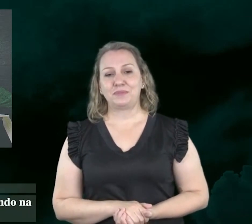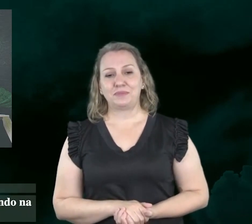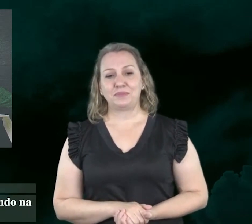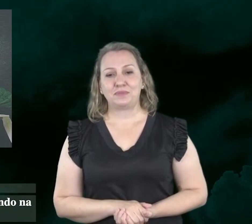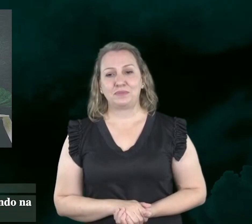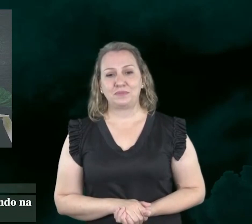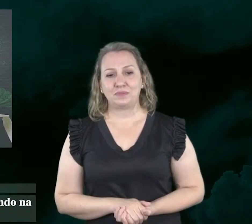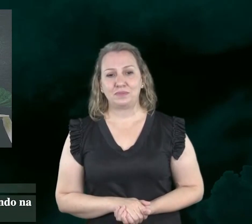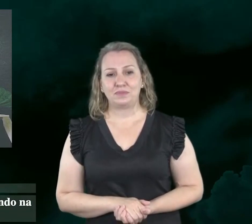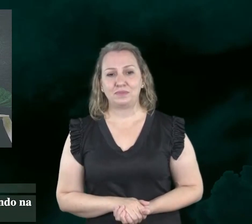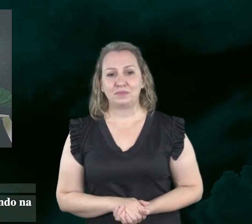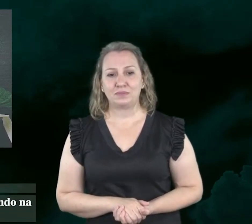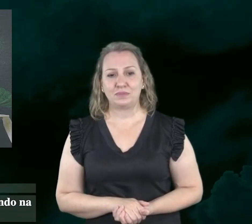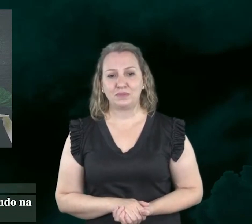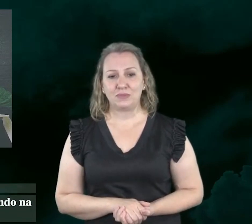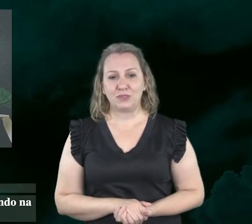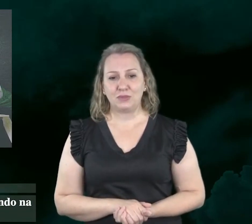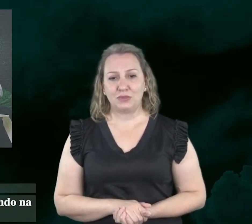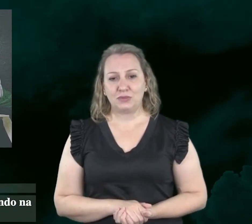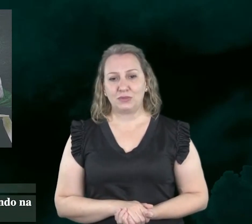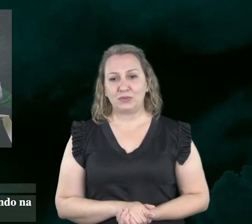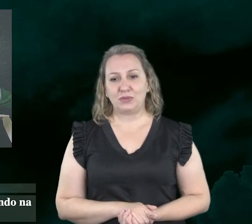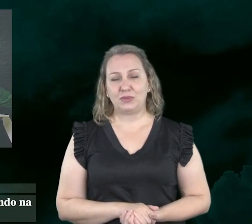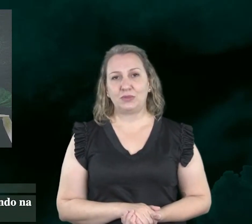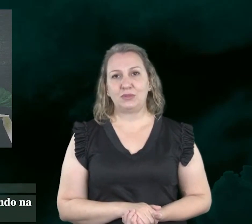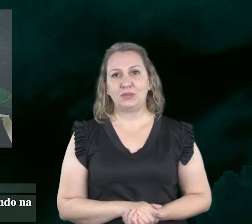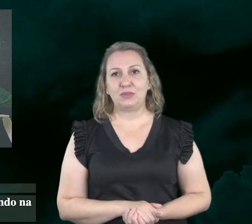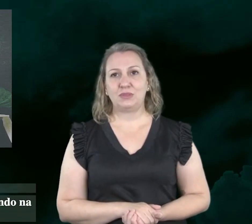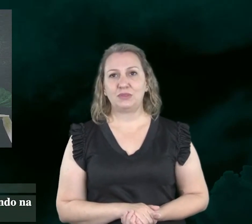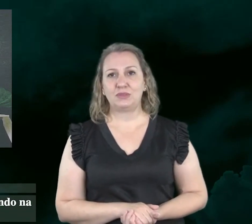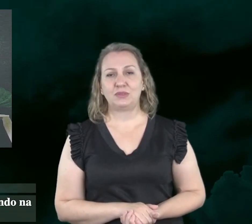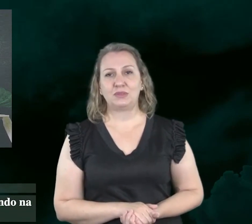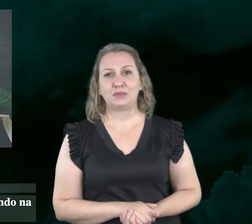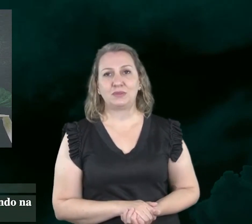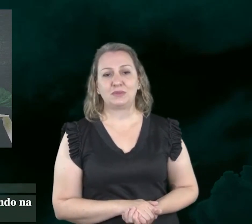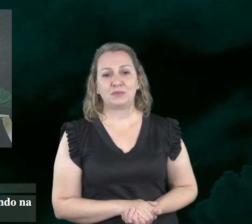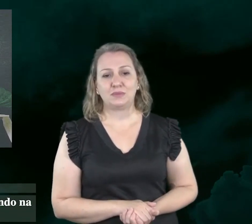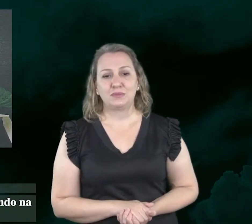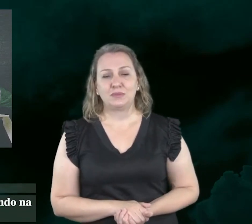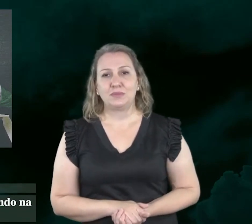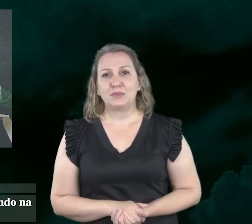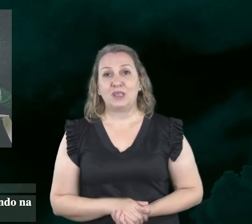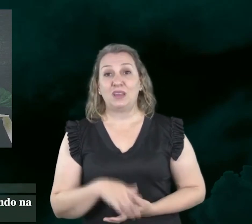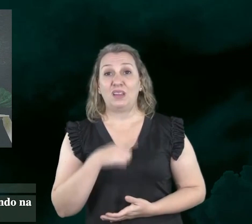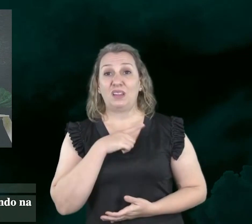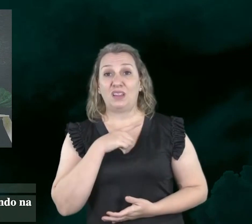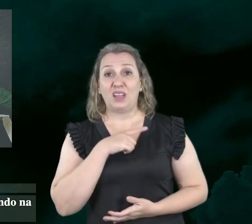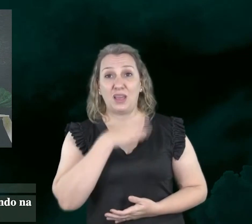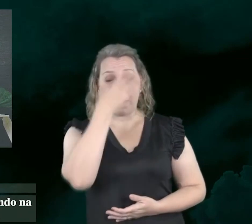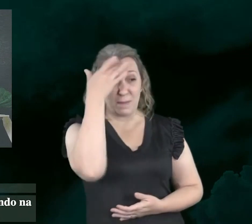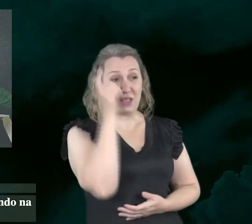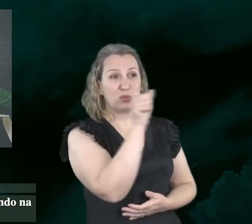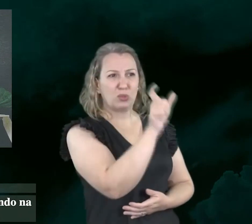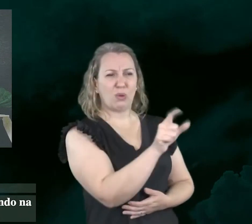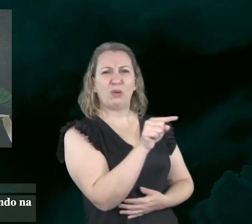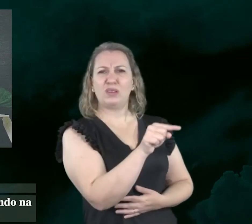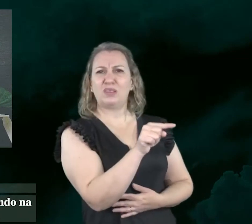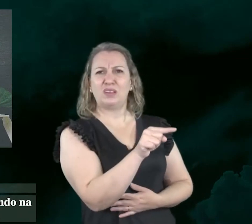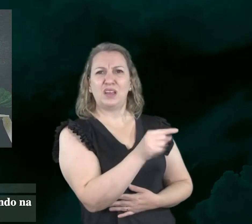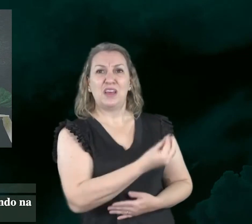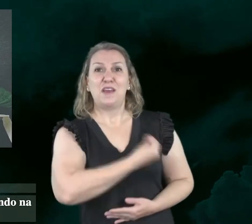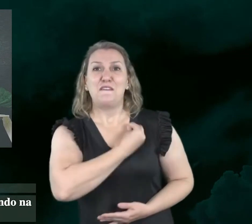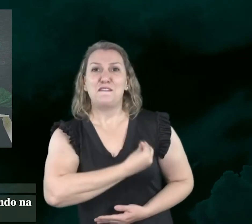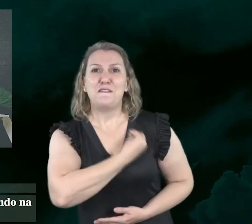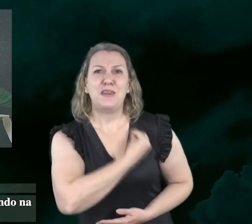Instrutor de quem se encontra, né, nas trevas, é instrutor de ignorantes, mestre